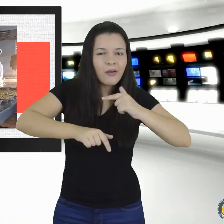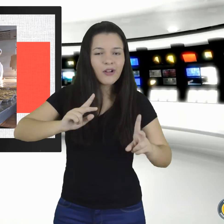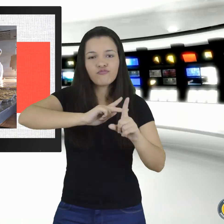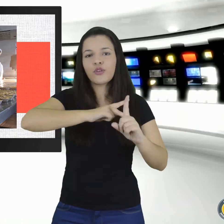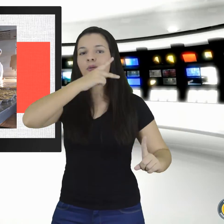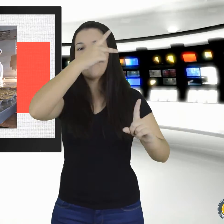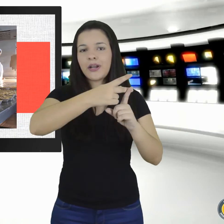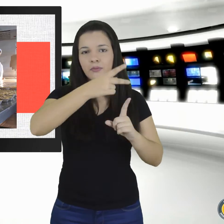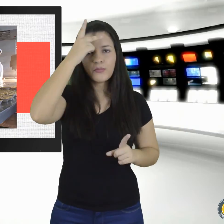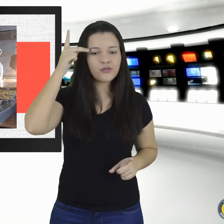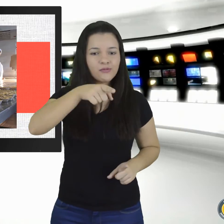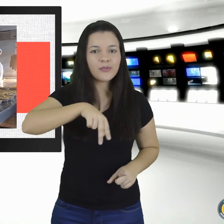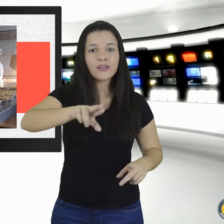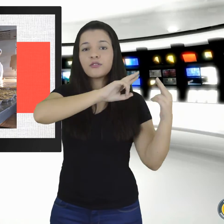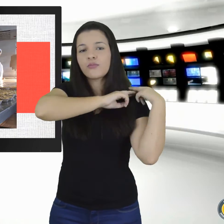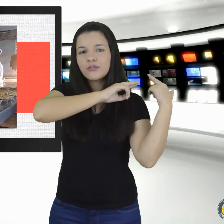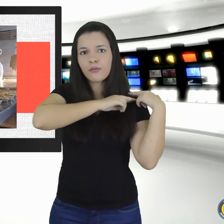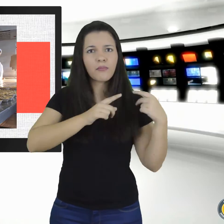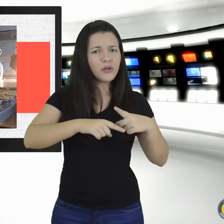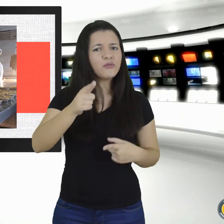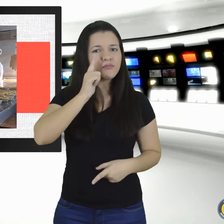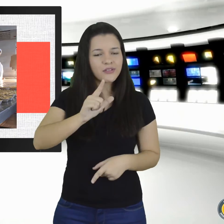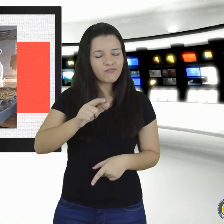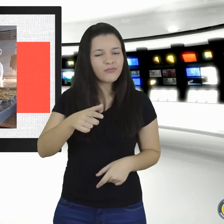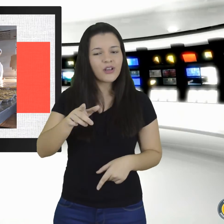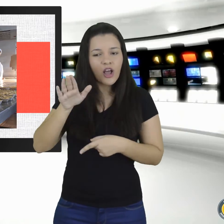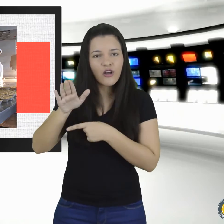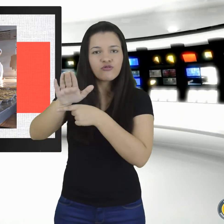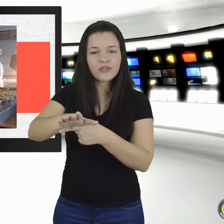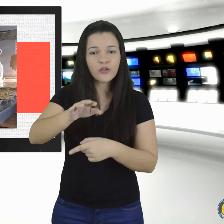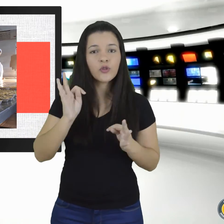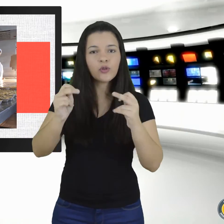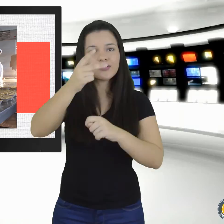estamos conseguindo manter as ações sociais previstas em nosso planejamento.